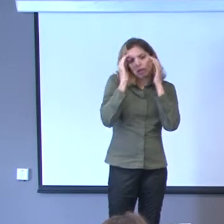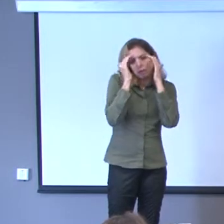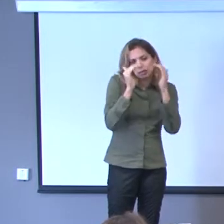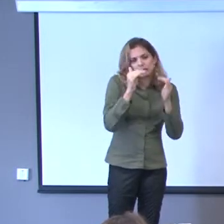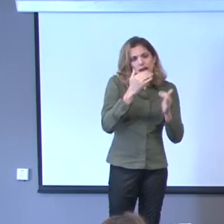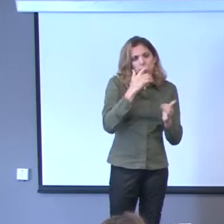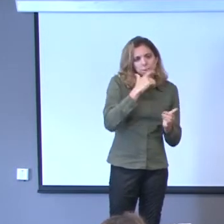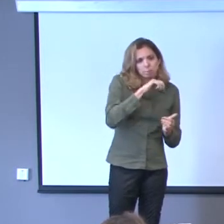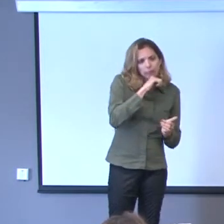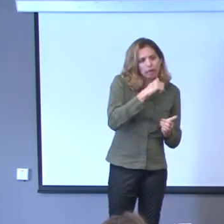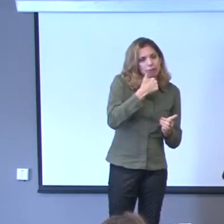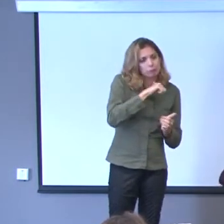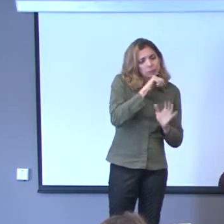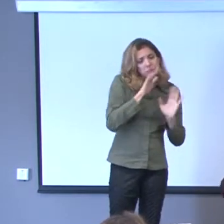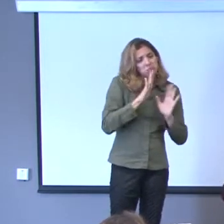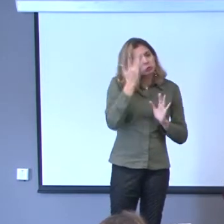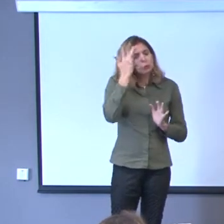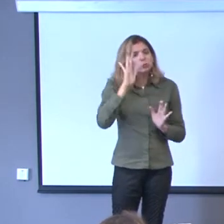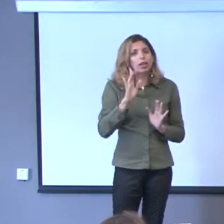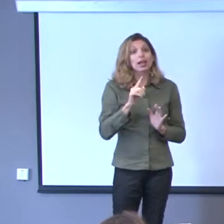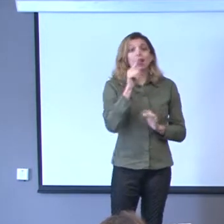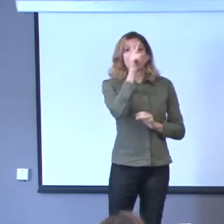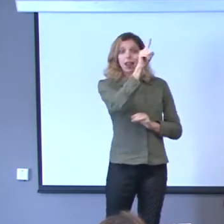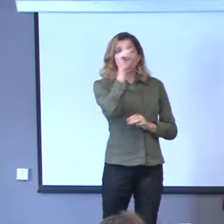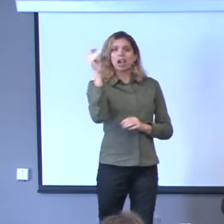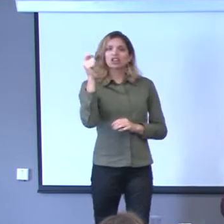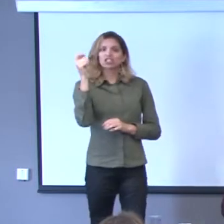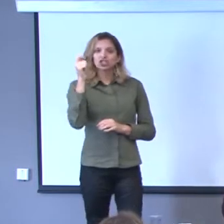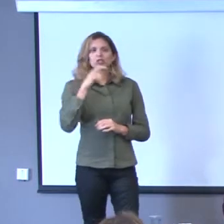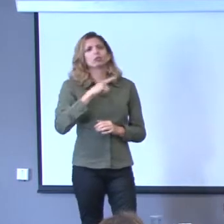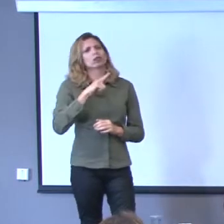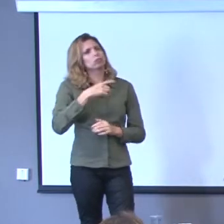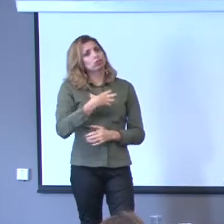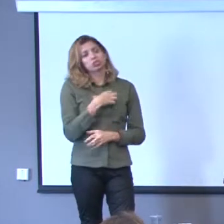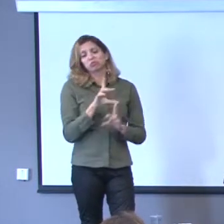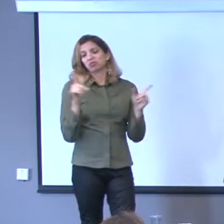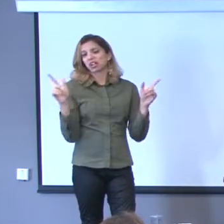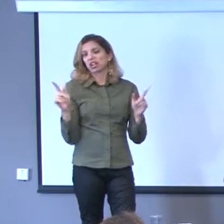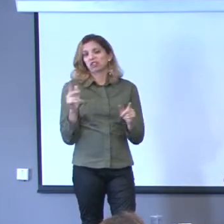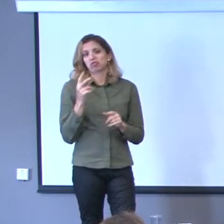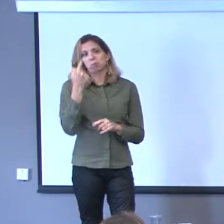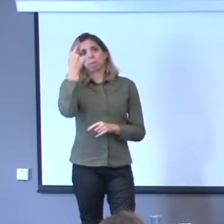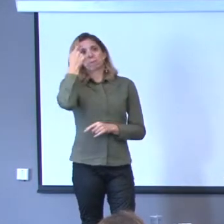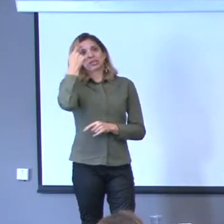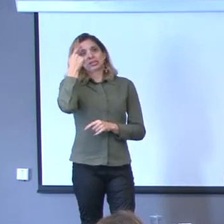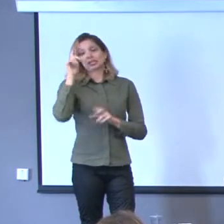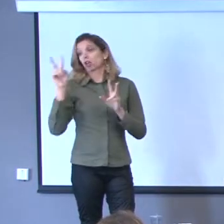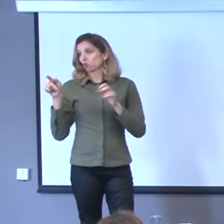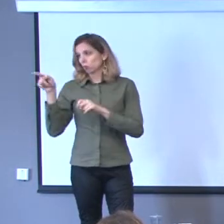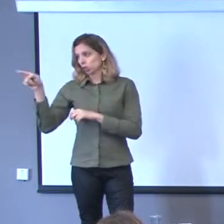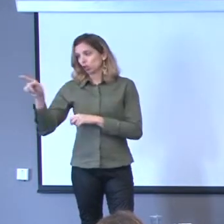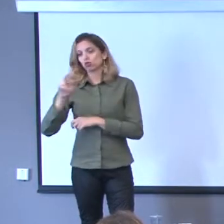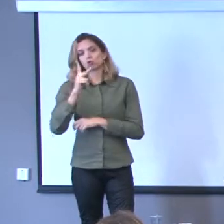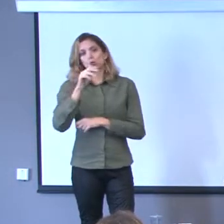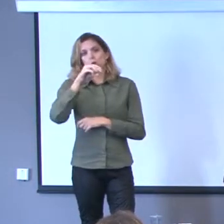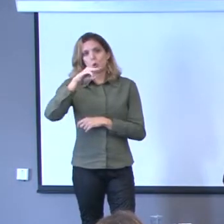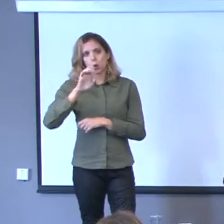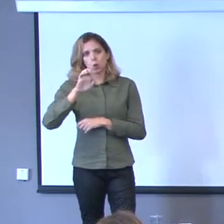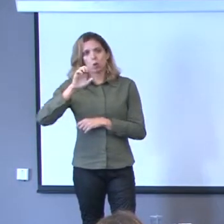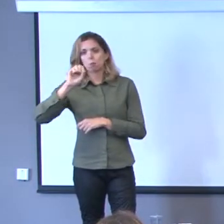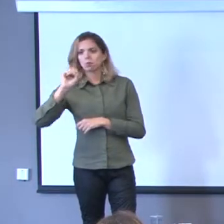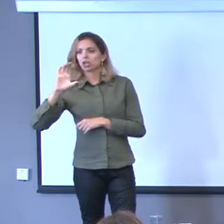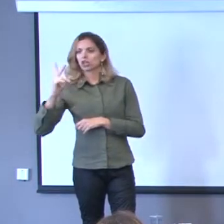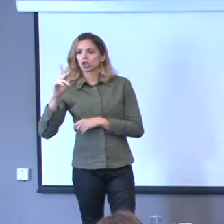eu não sei. Lá na Argentina, eles têm uma forma diferente de ver esse homeschool. Eu acho que